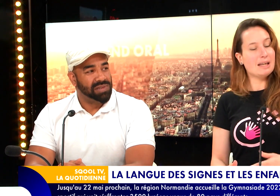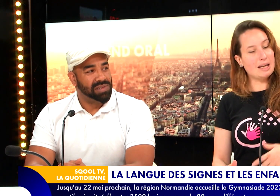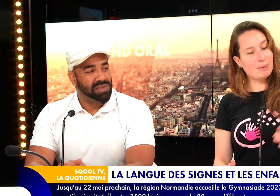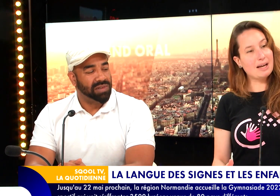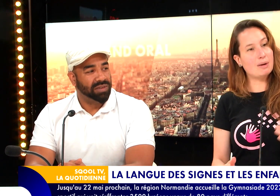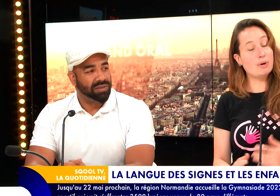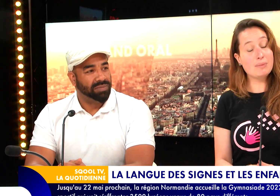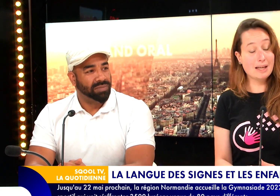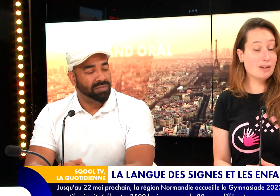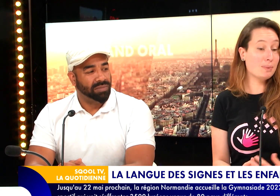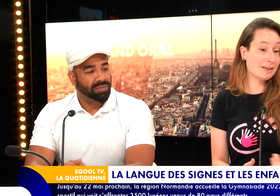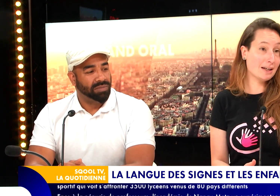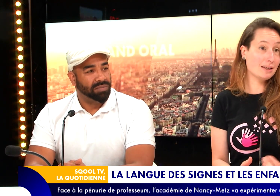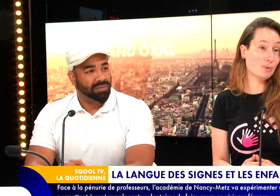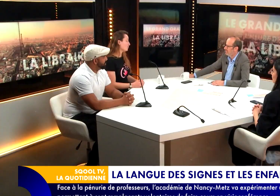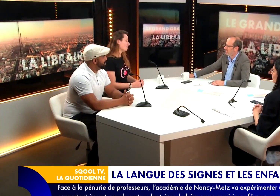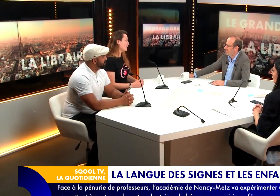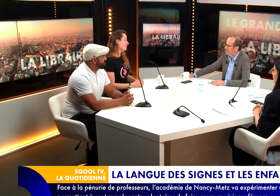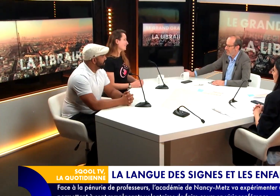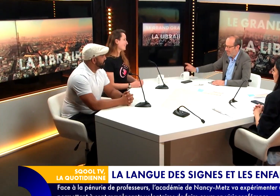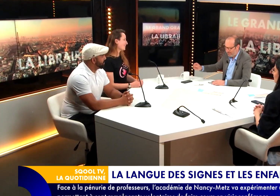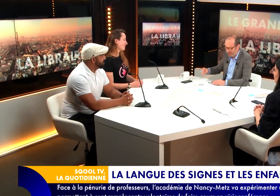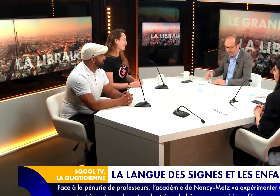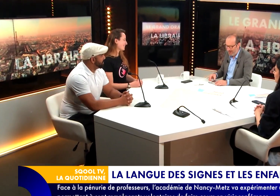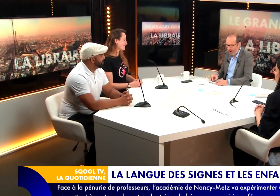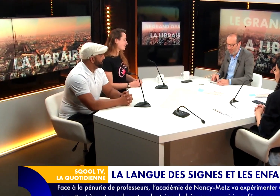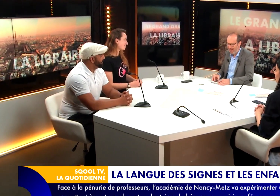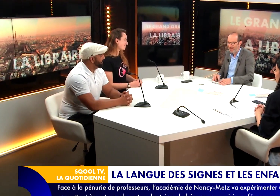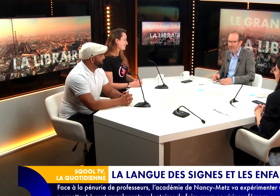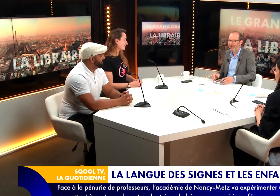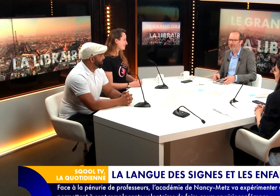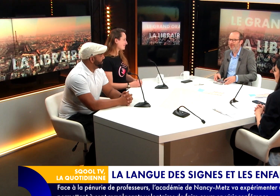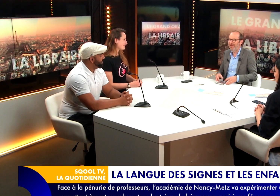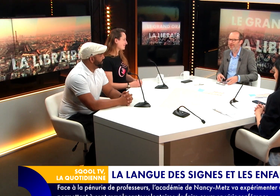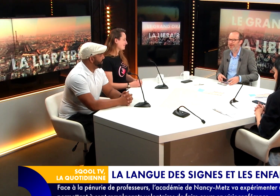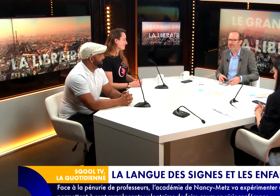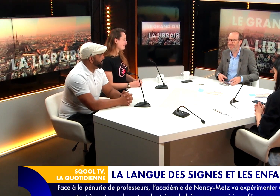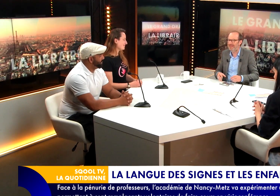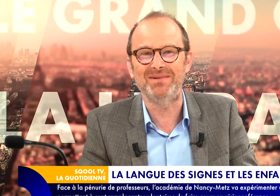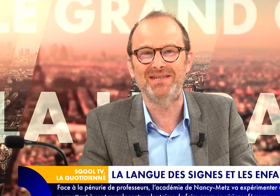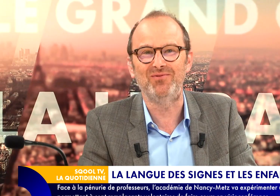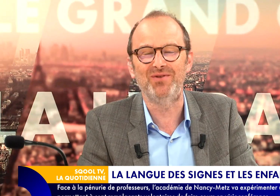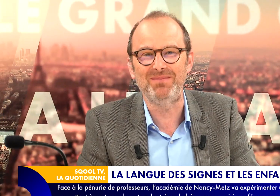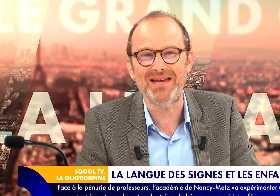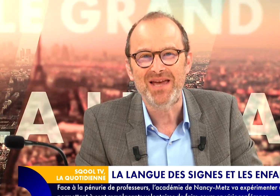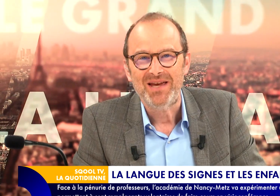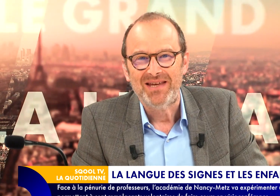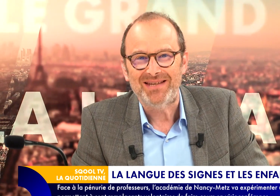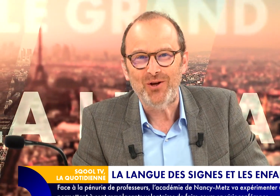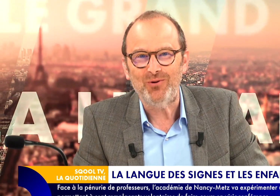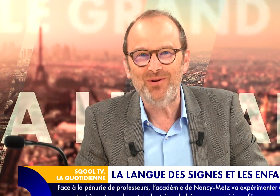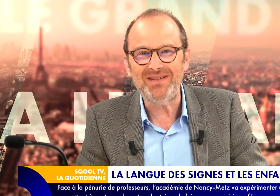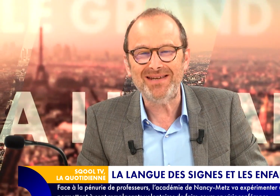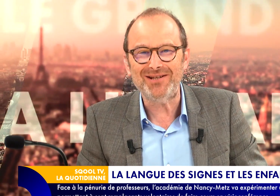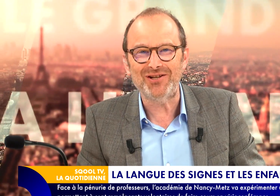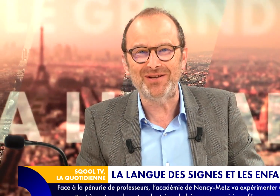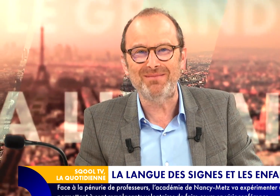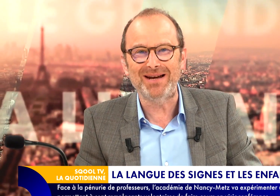et après l'album et les spectacles qui ont suivi. Et on va continuer à en parler dans ce grand oral de la quotidienne, mais si vous le voulez bien, c'est l'heure de l'anti-sèche d'Amal